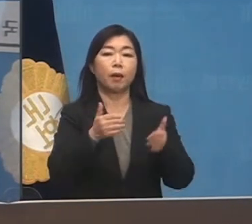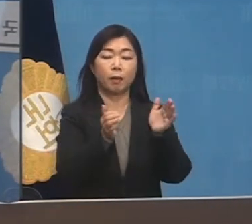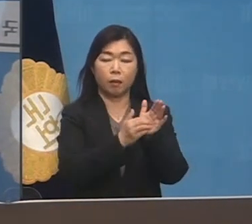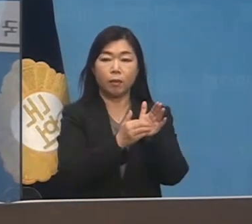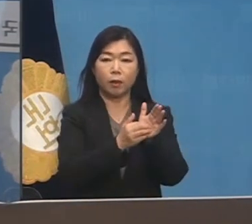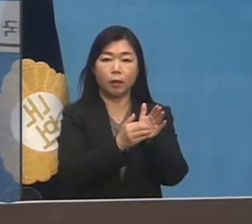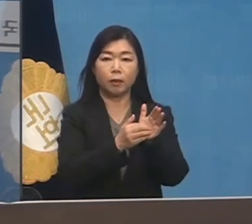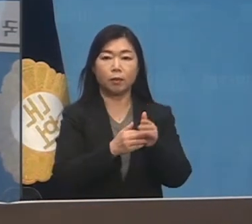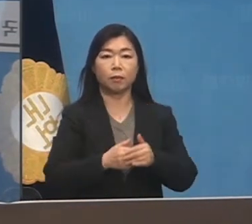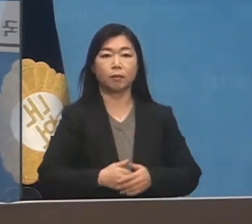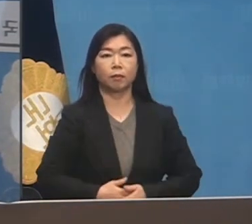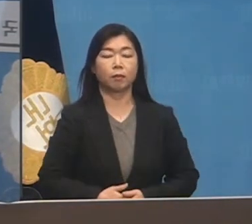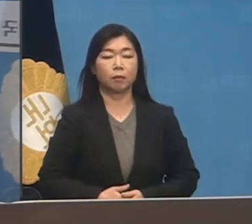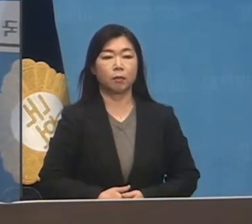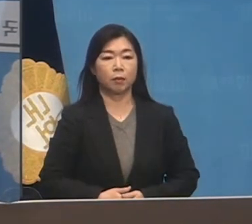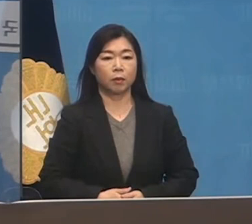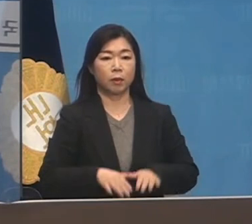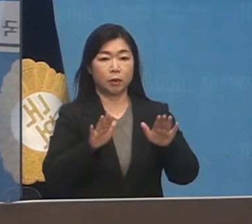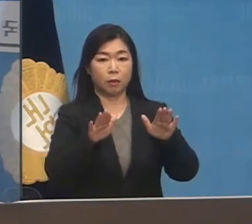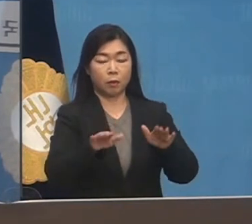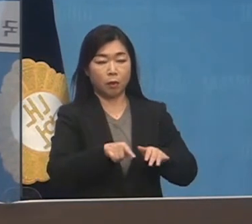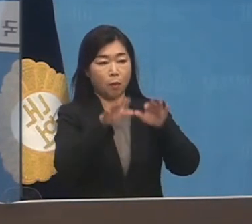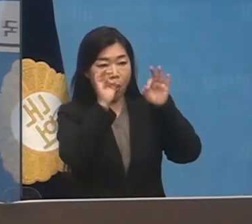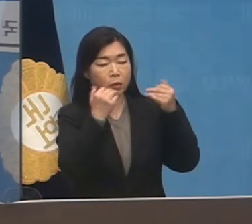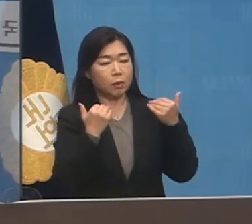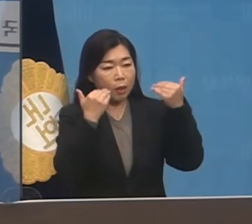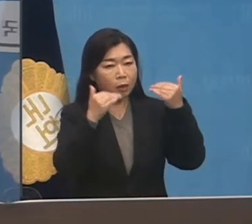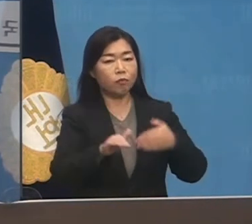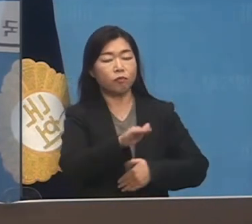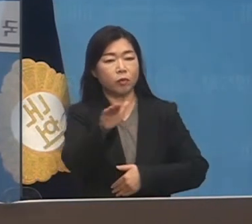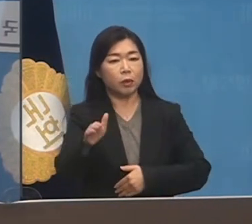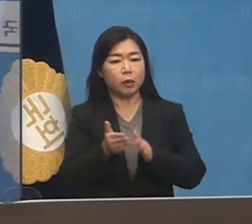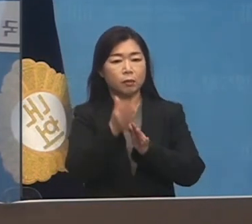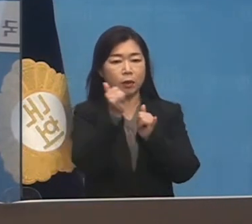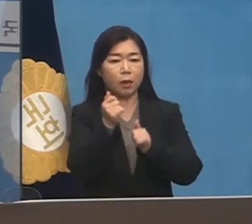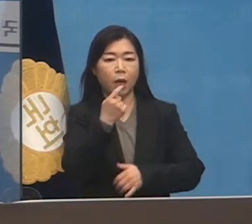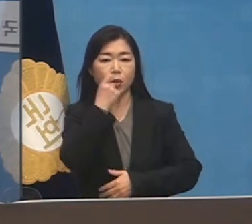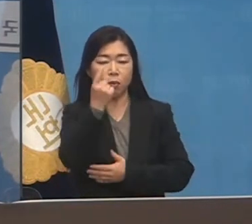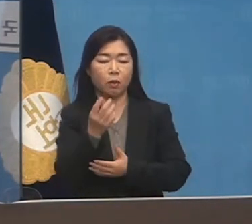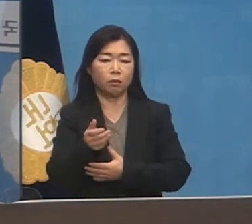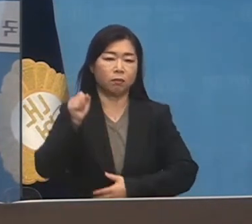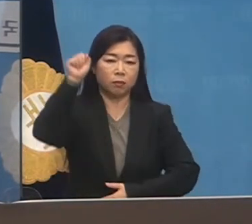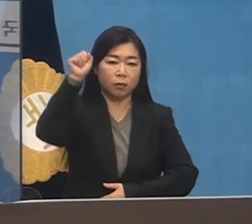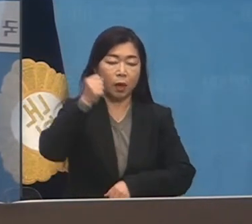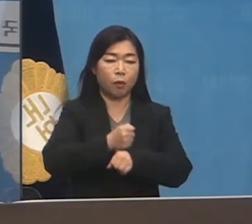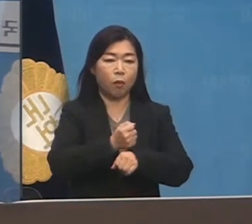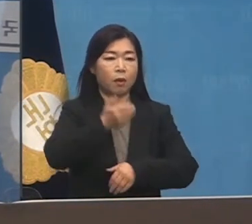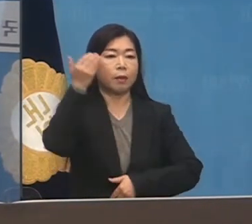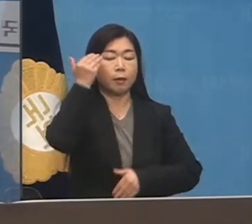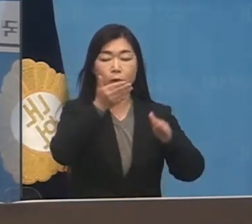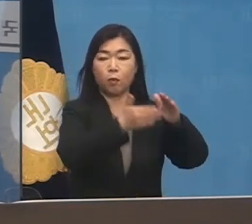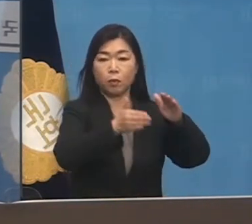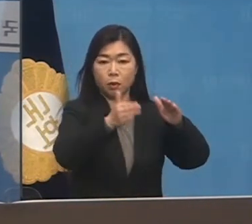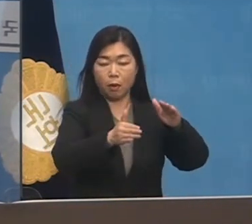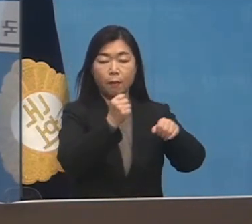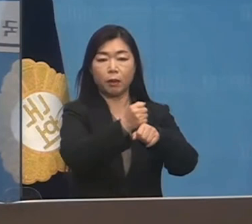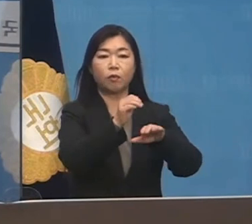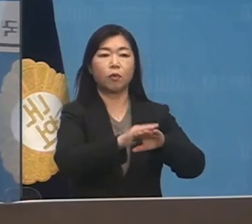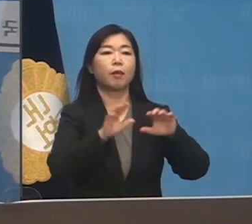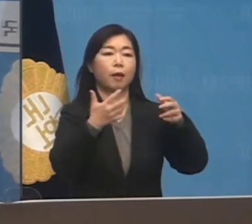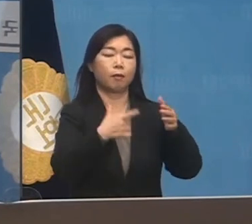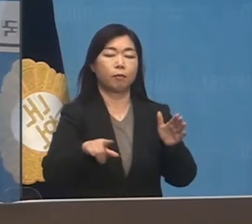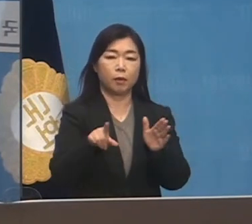경험하였습니다. 이 무너져가는 대한민국을 우려하는 시민들이 촛불을 들어 상식과 공정이 자리하는